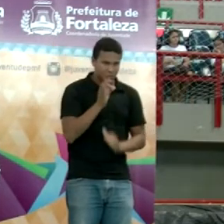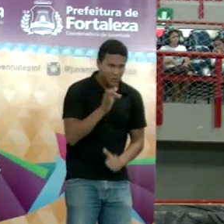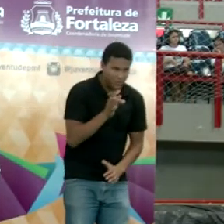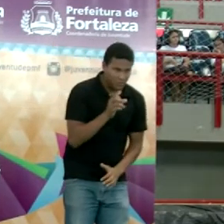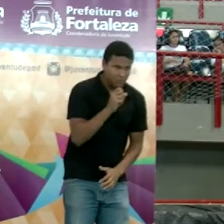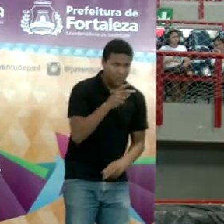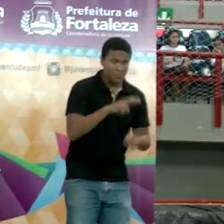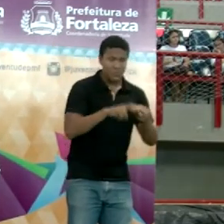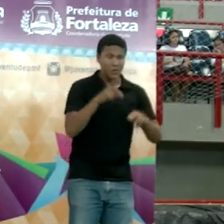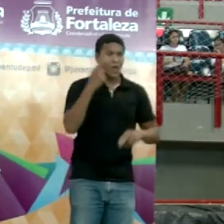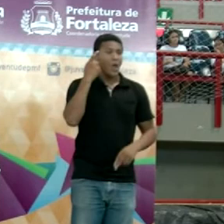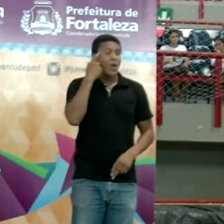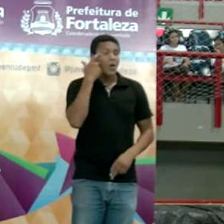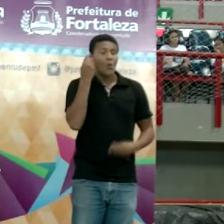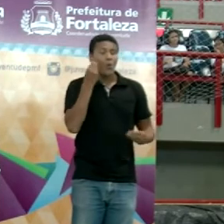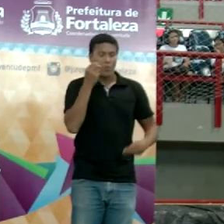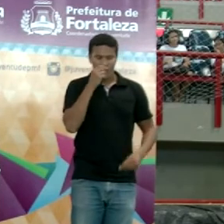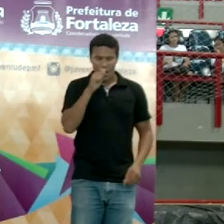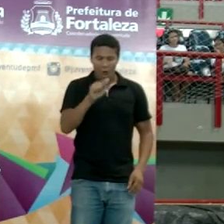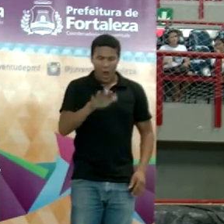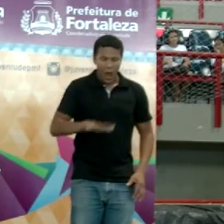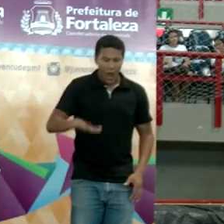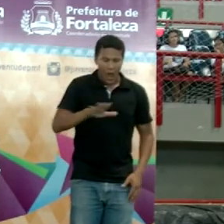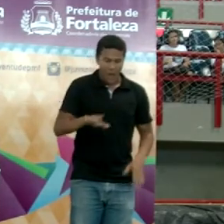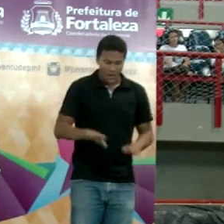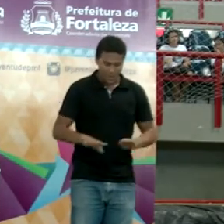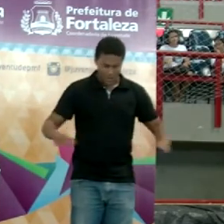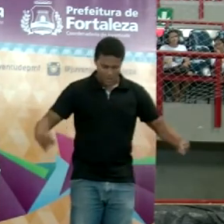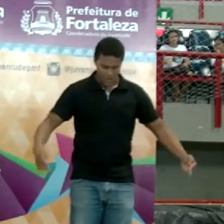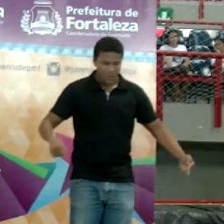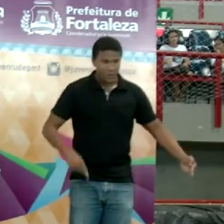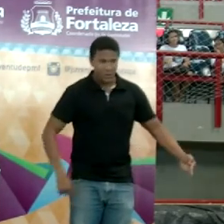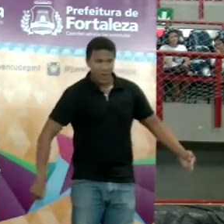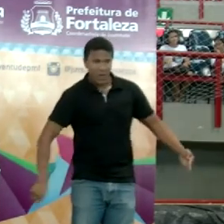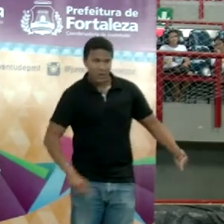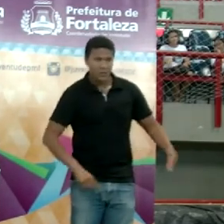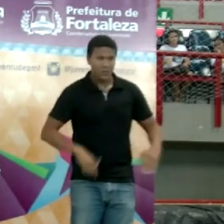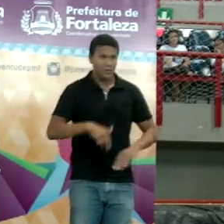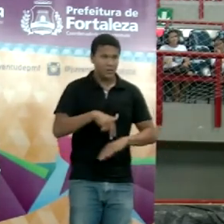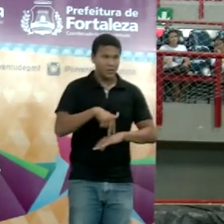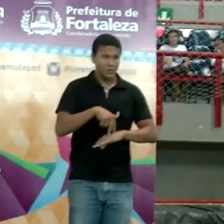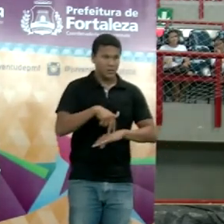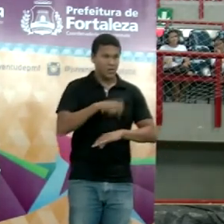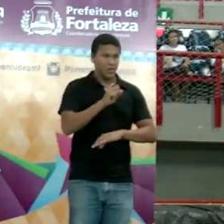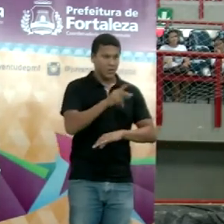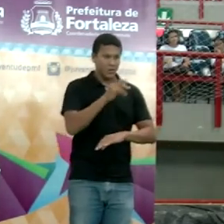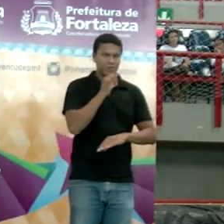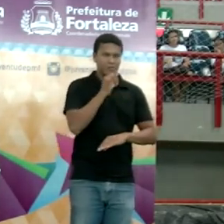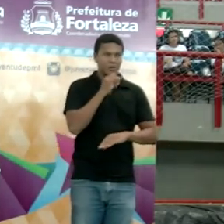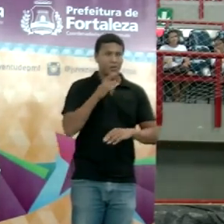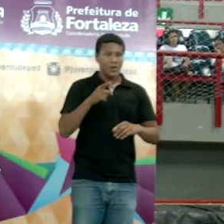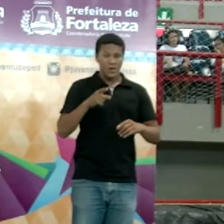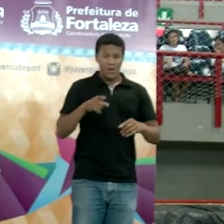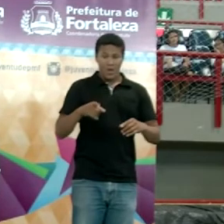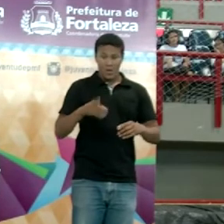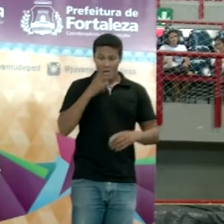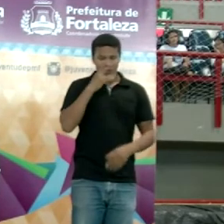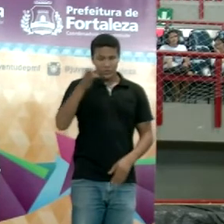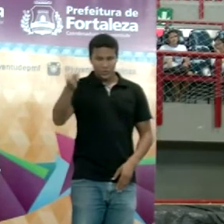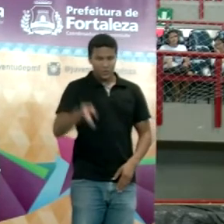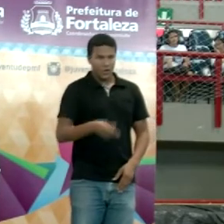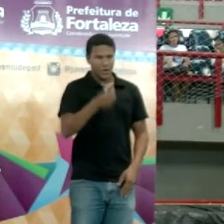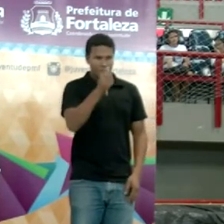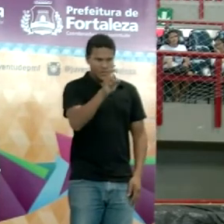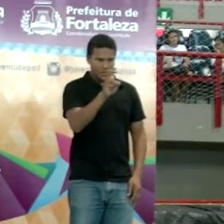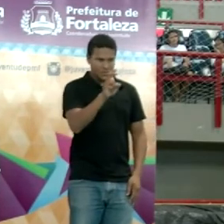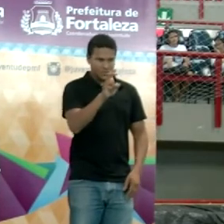medida da área desse palco. De novo, a medida da diagonal é 15 e ele quer saber a medida da área